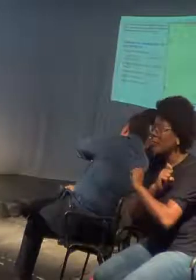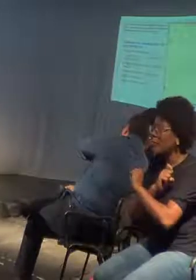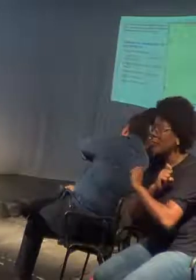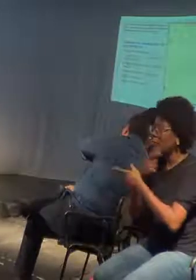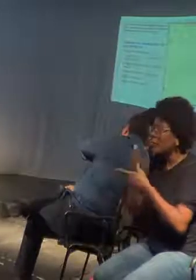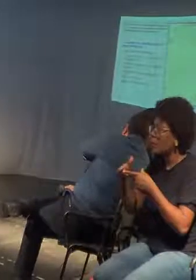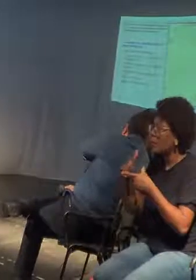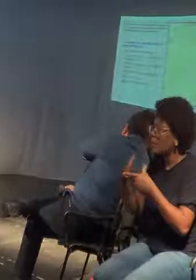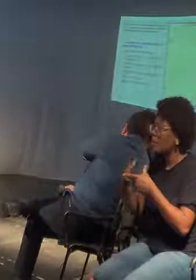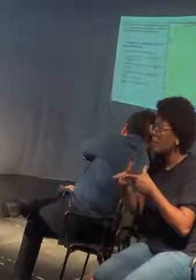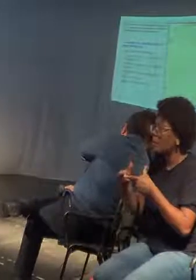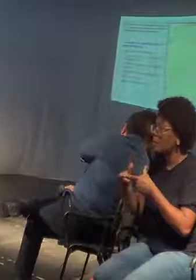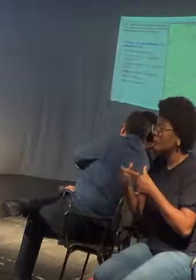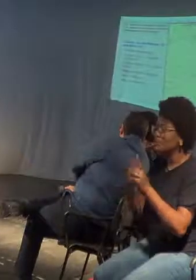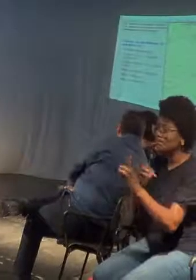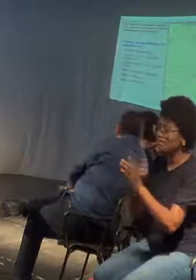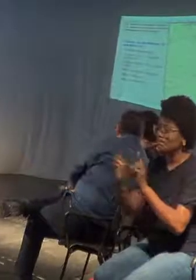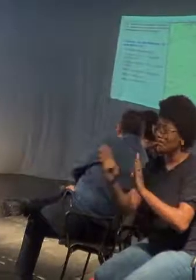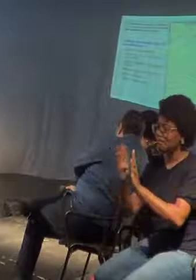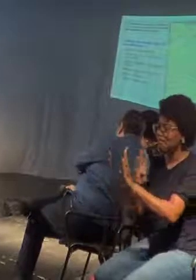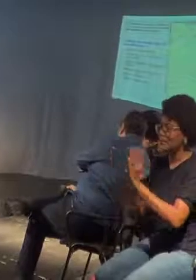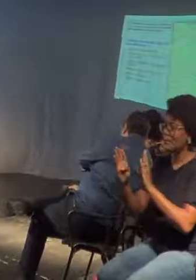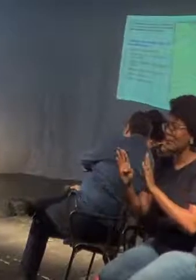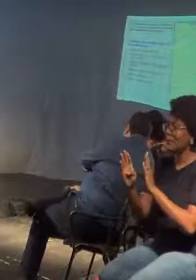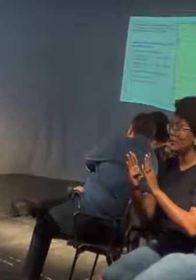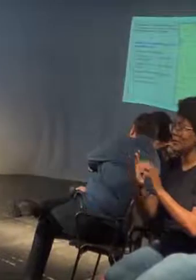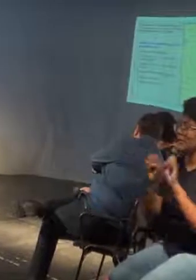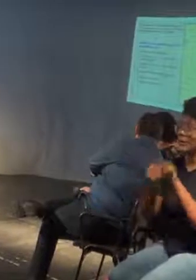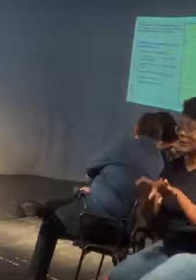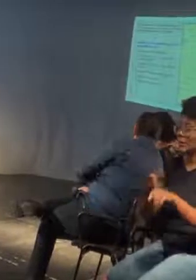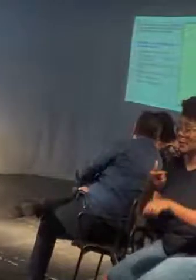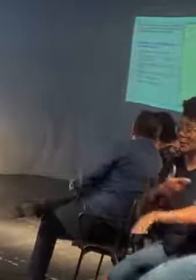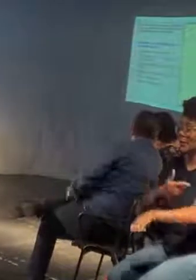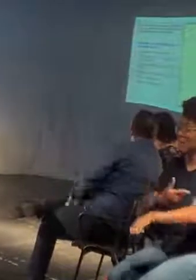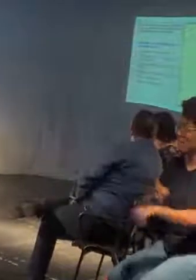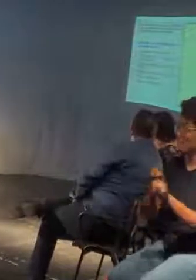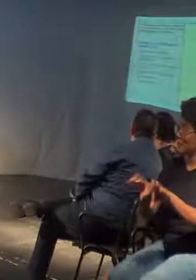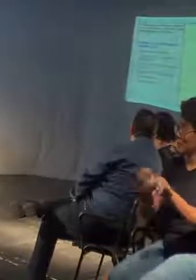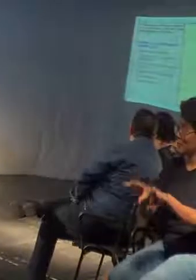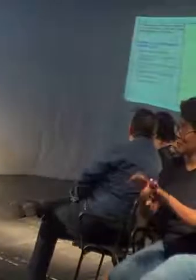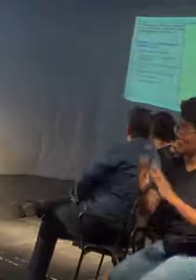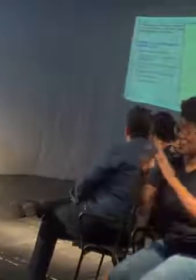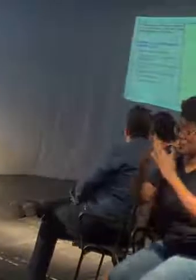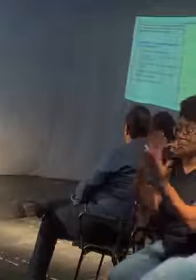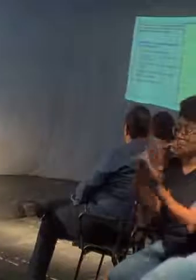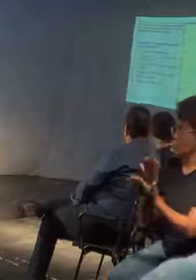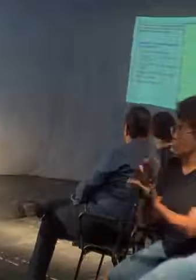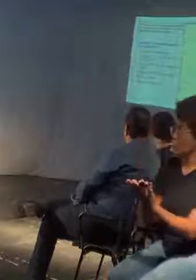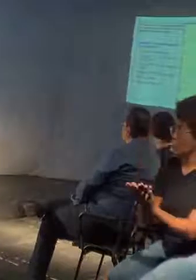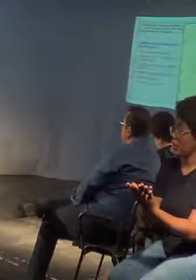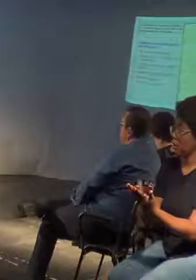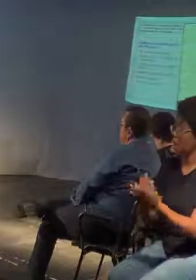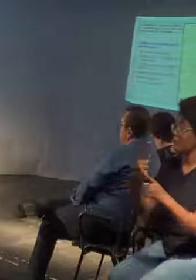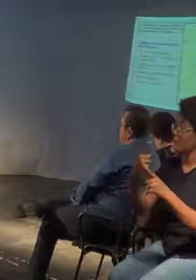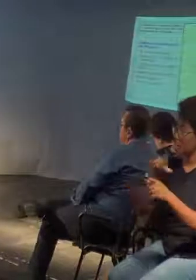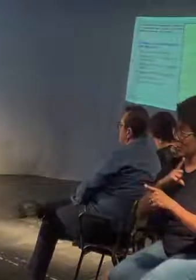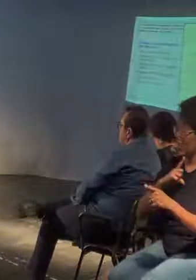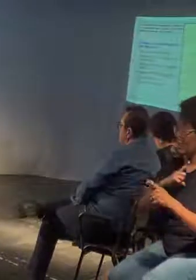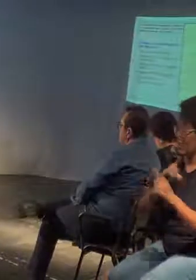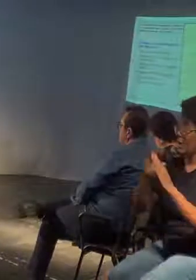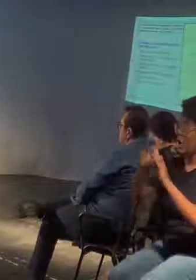do IV na questão da educação, né? É forte. A A gente tem a UESP, que está no território de